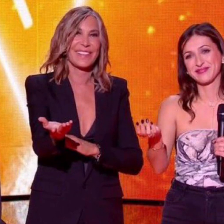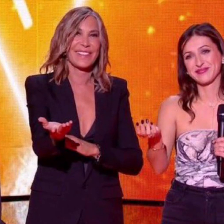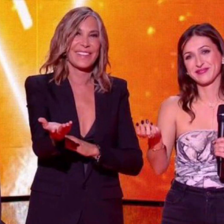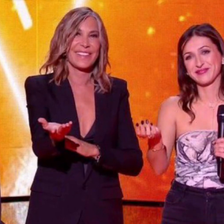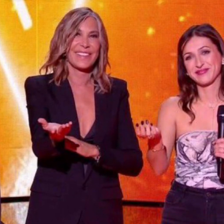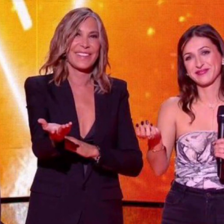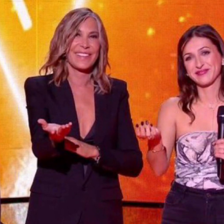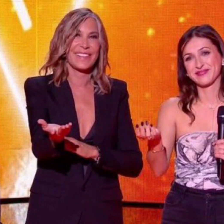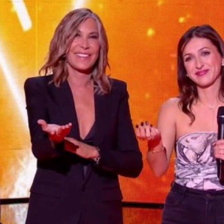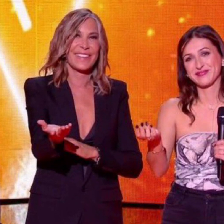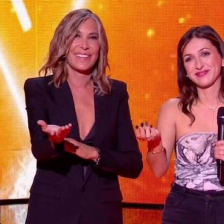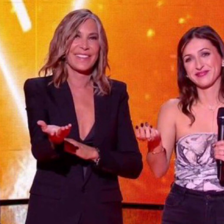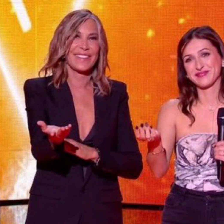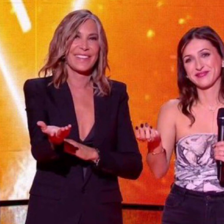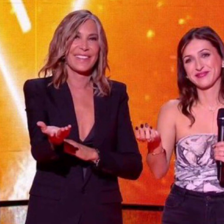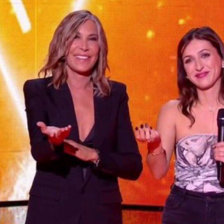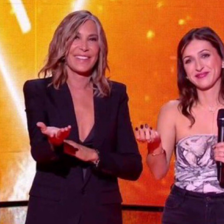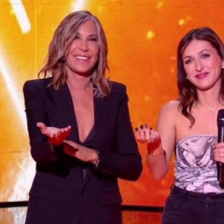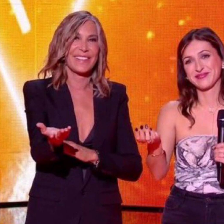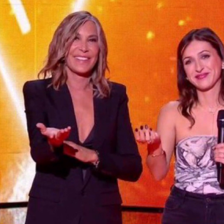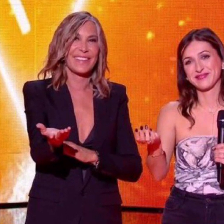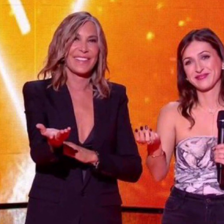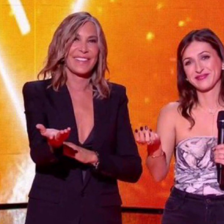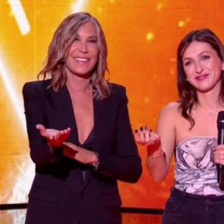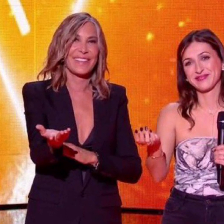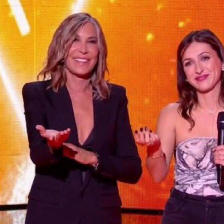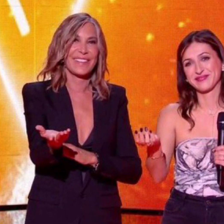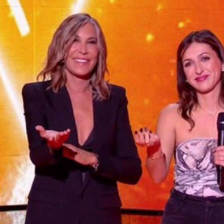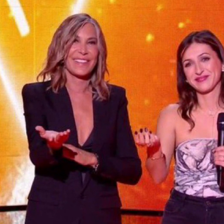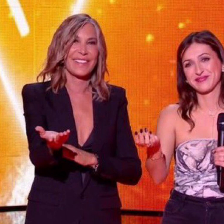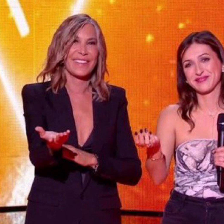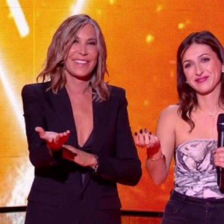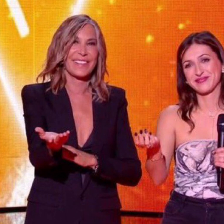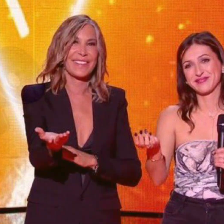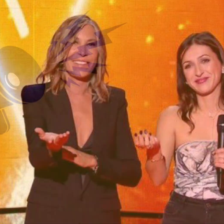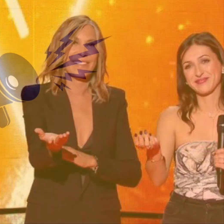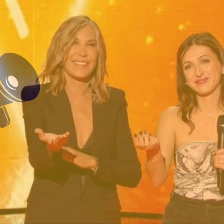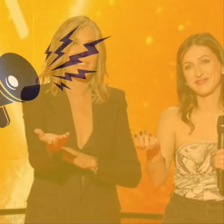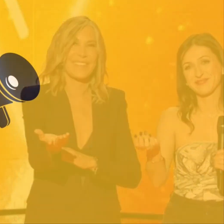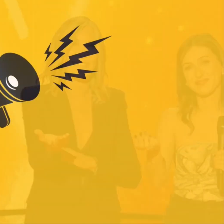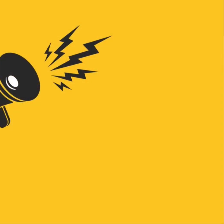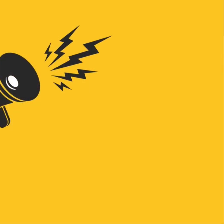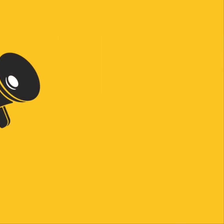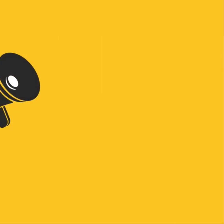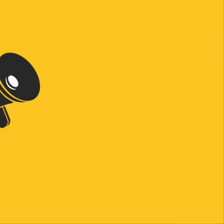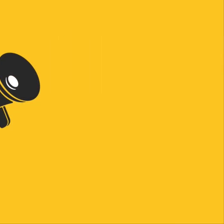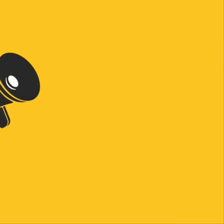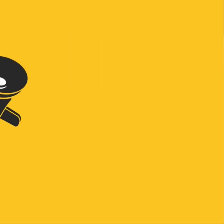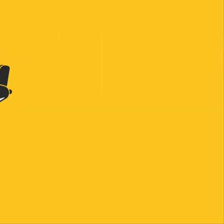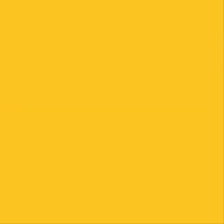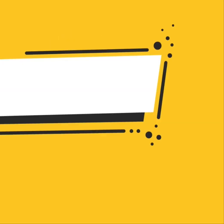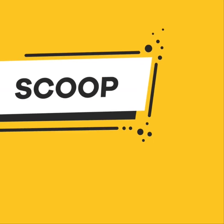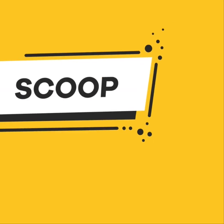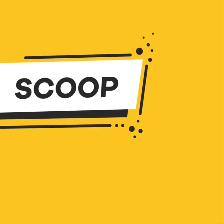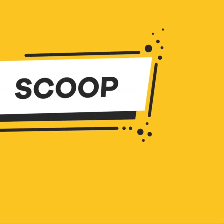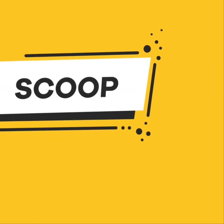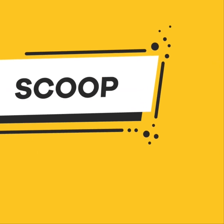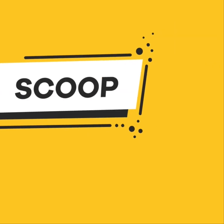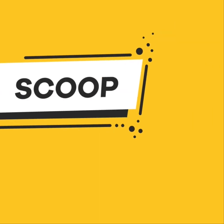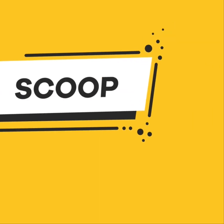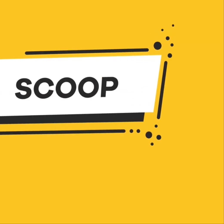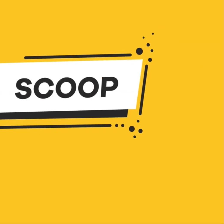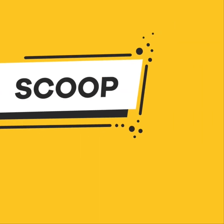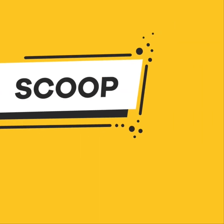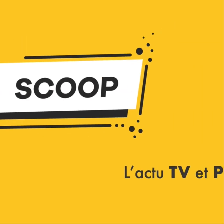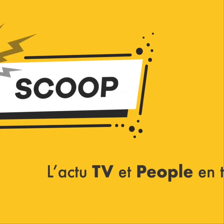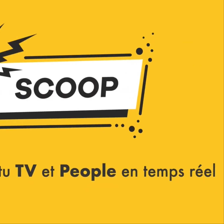bonjour à tous et bienvenue sur scoop la chaîne de l'actu en temps réel n'hésitez pas à liker la vidéo à vous abonner et à la commenter